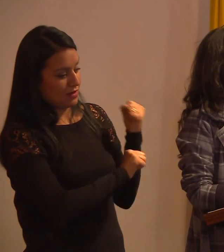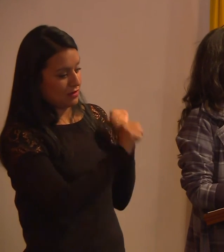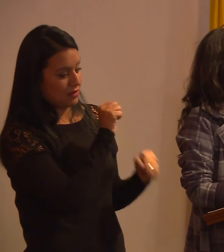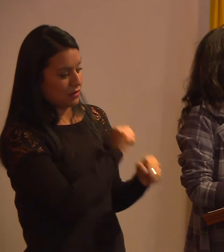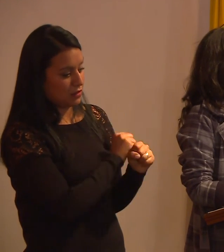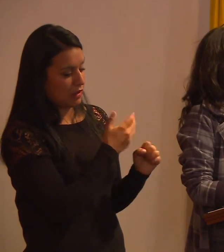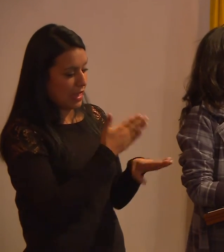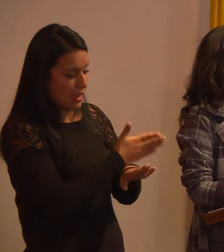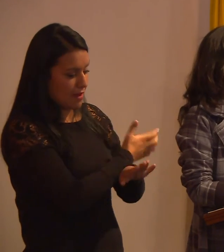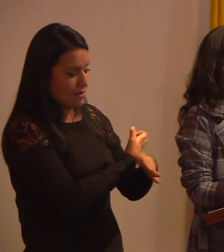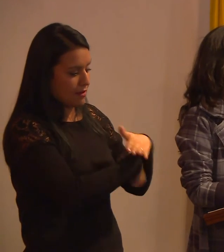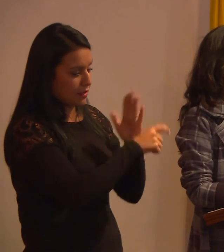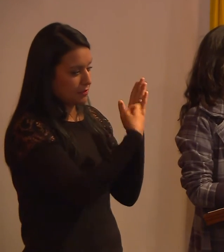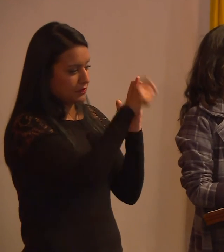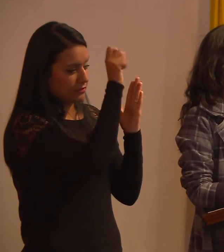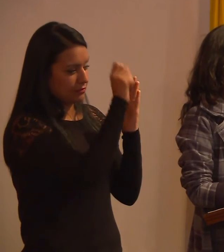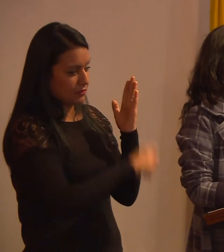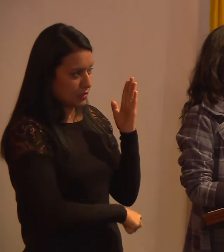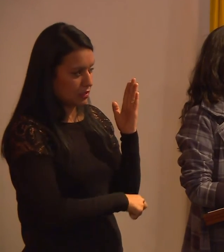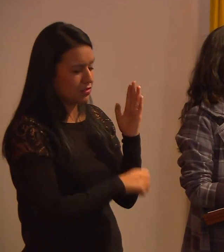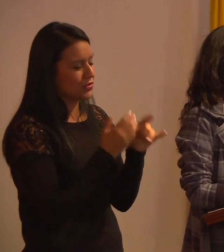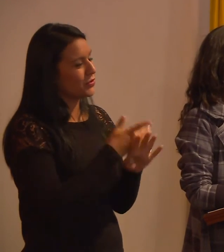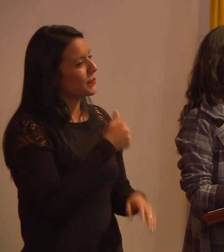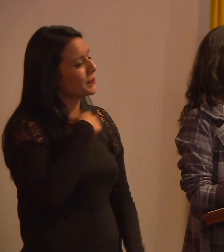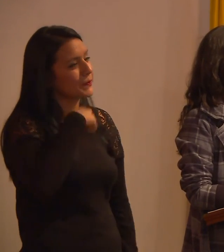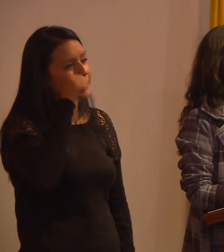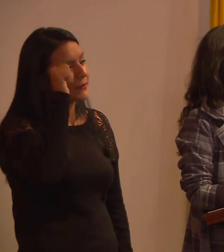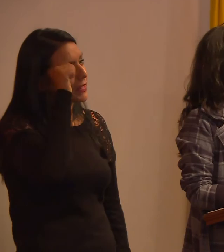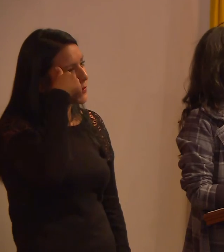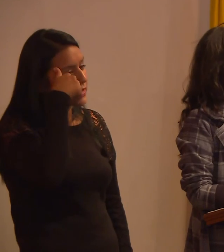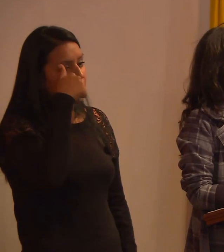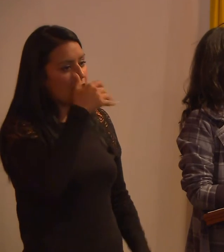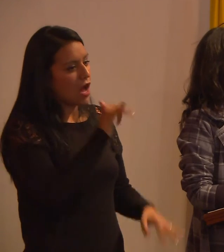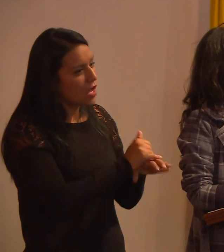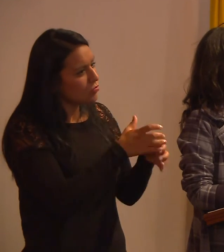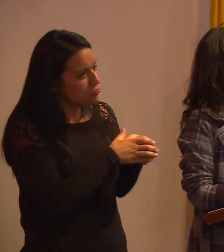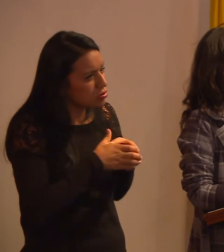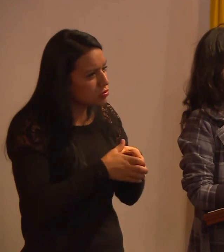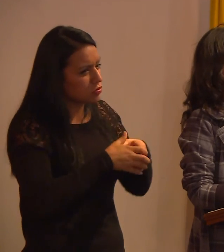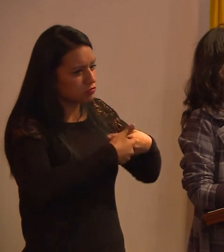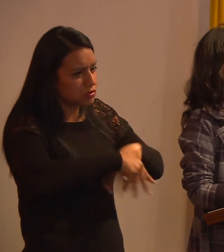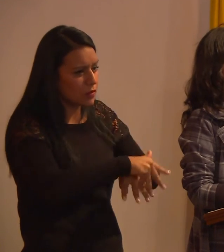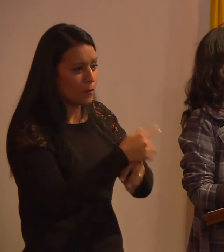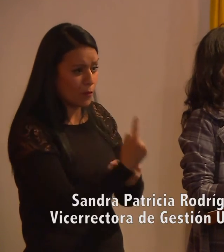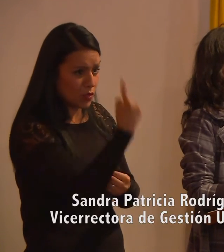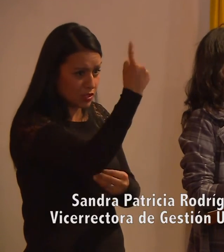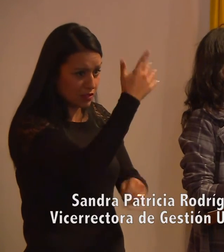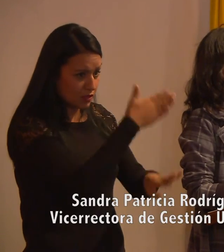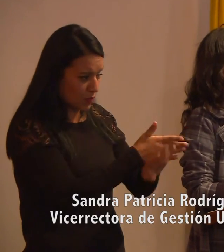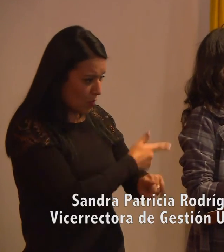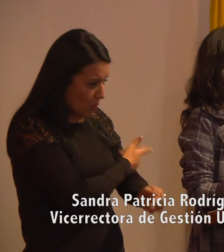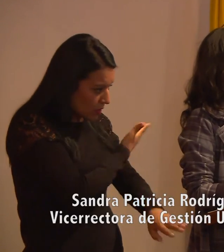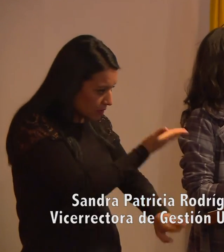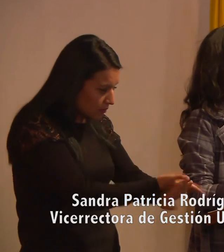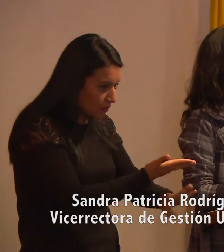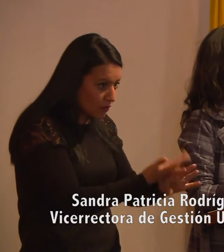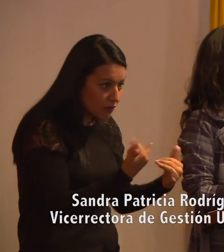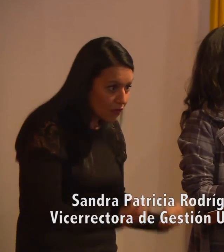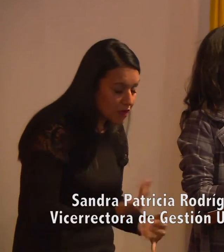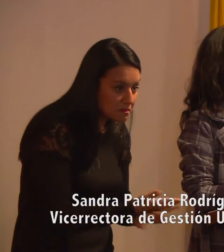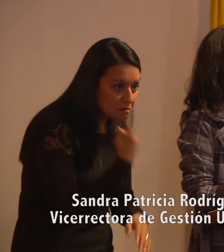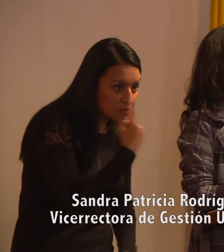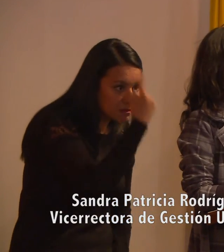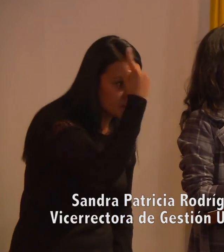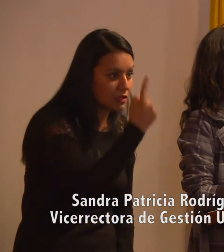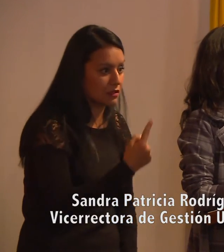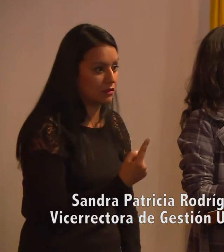previa, yo no recuerdo que se haya hecho una movilización política como la que se está proponiendo. Y me parece que es